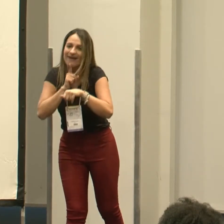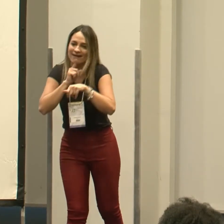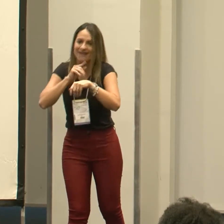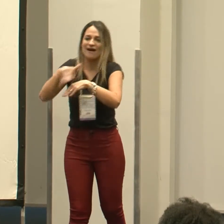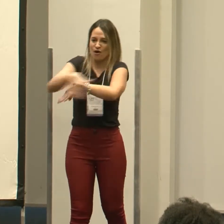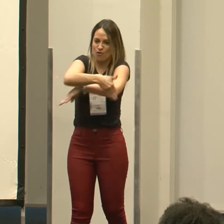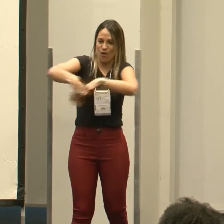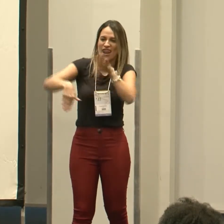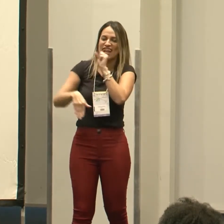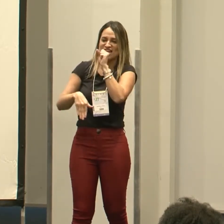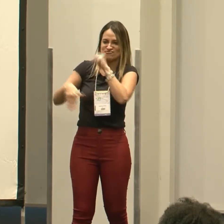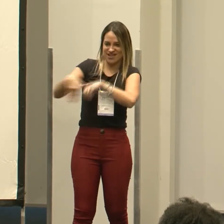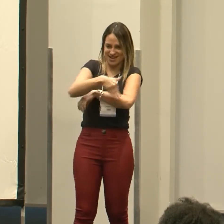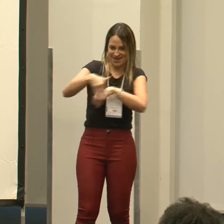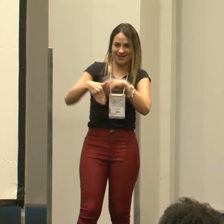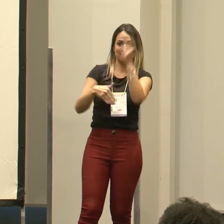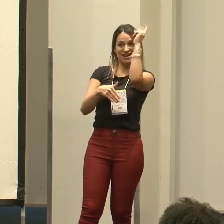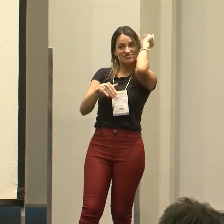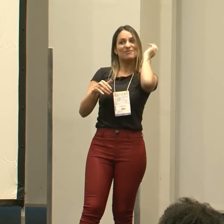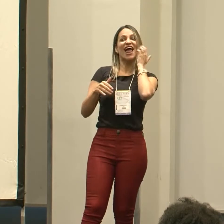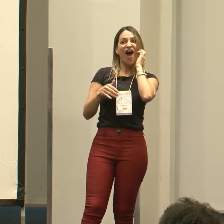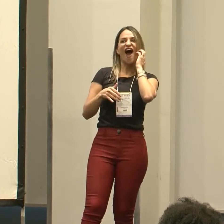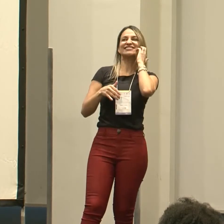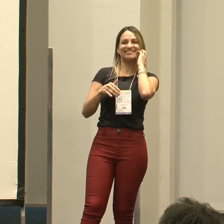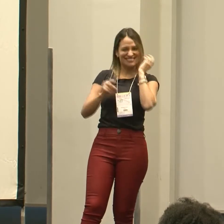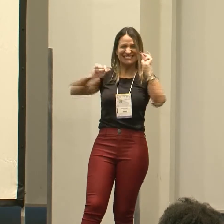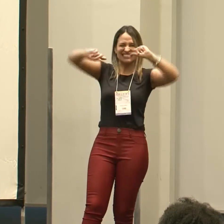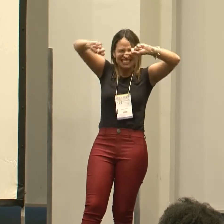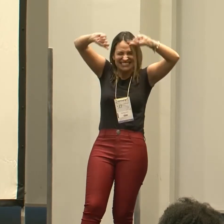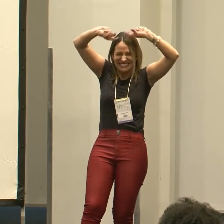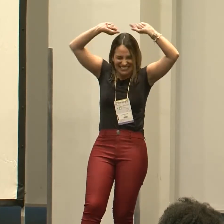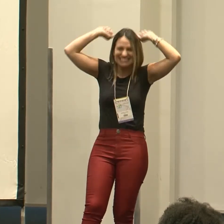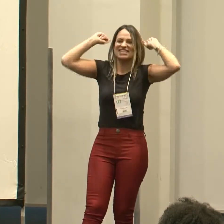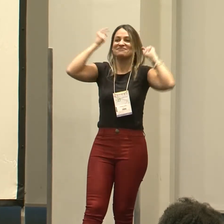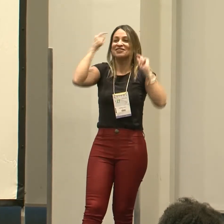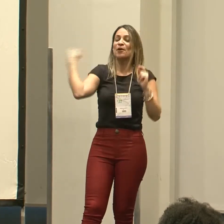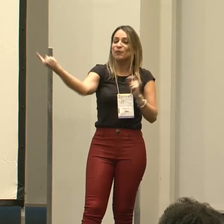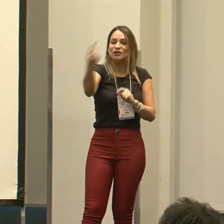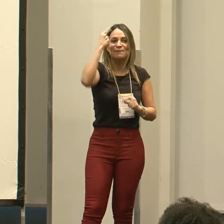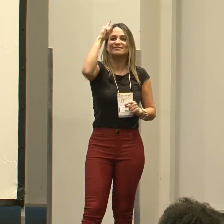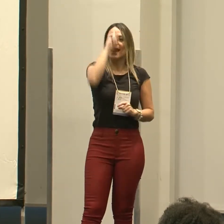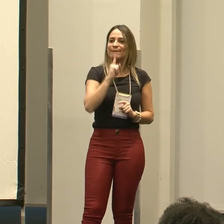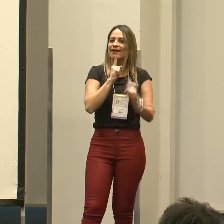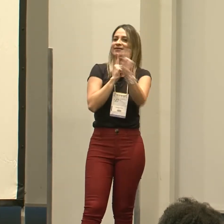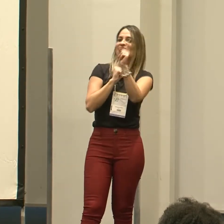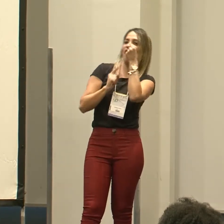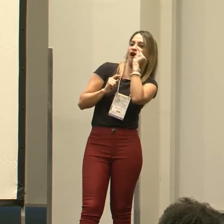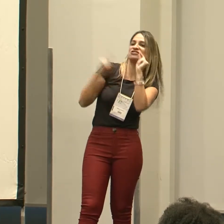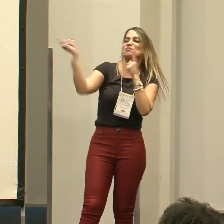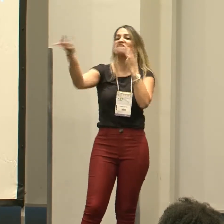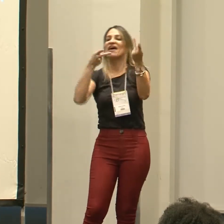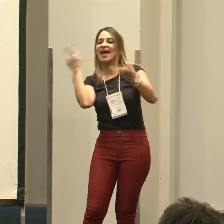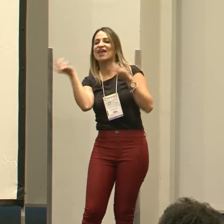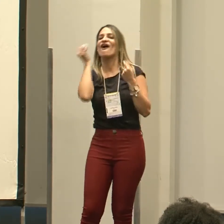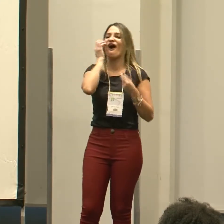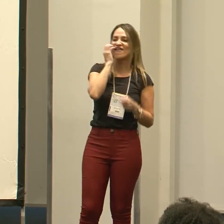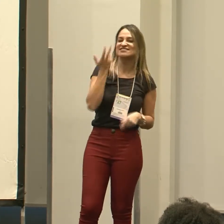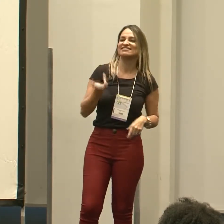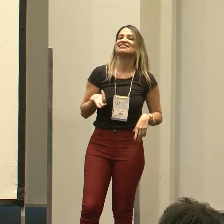Mudou para amarelo, isso, fica na Rua das Laranjeiras, mas antigamente era rosa. Todo mundo pensa que ele sempre foi